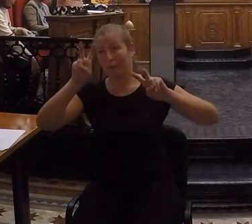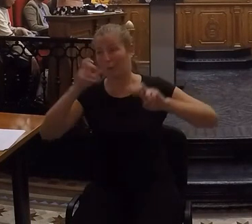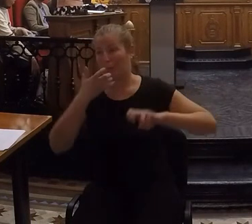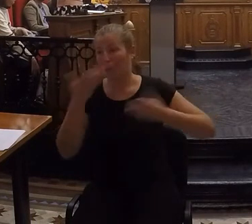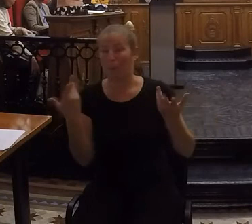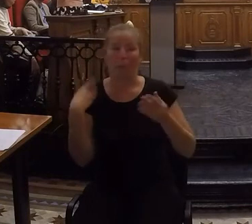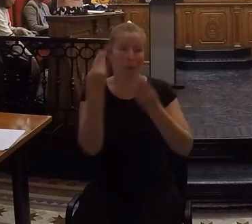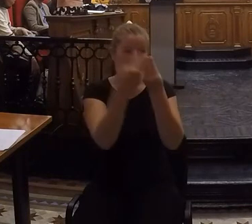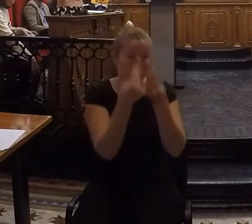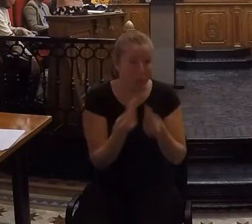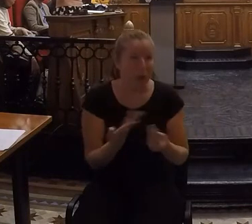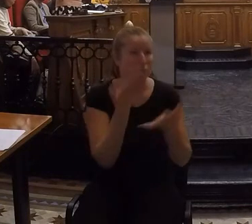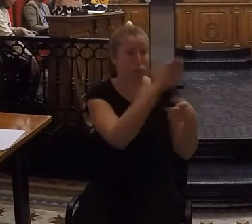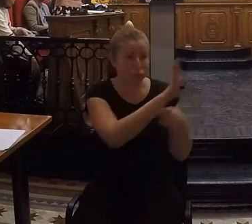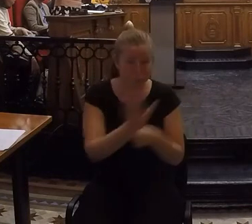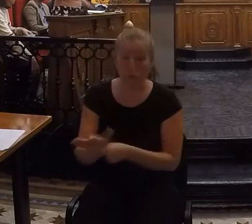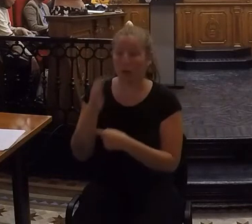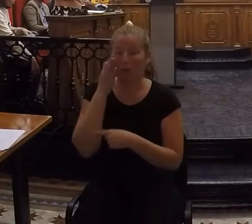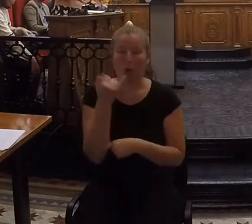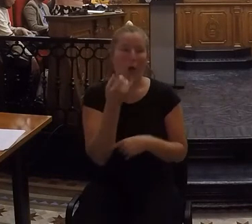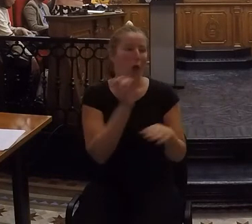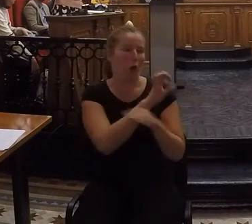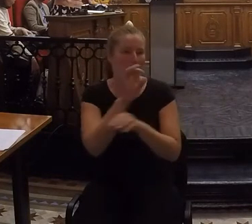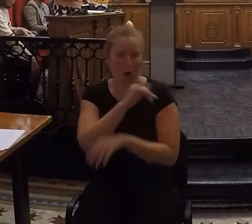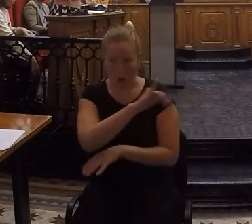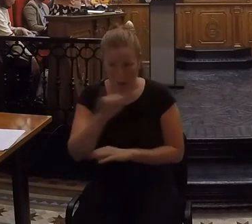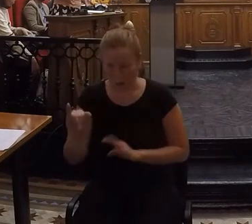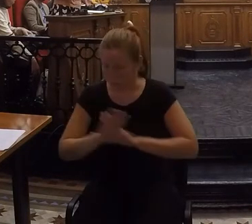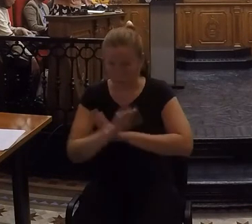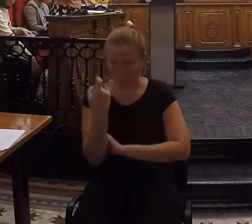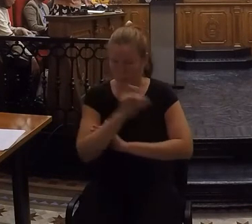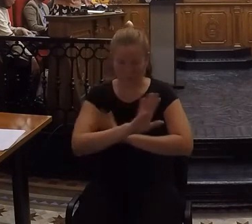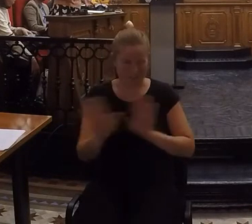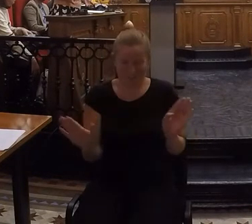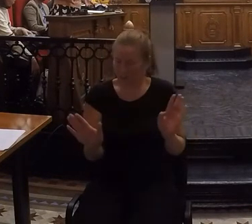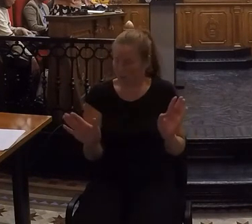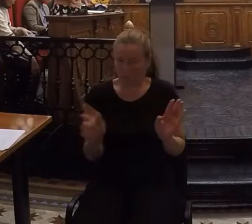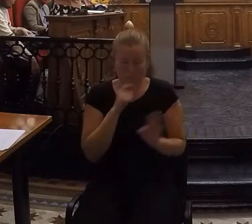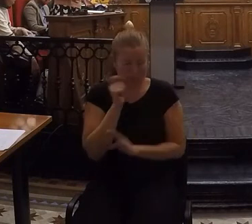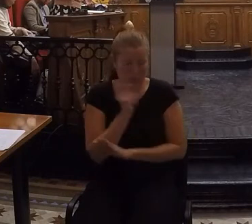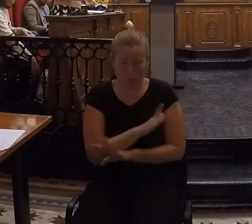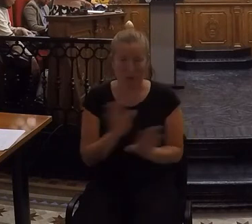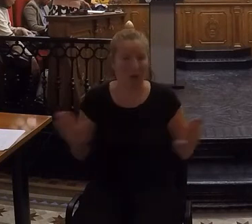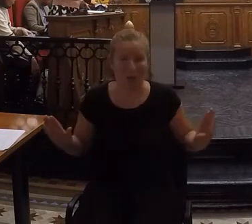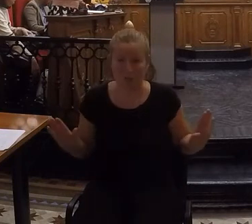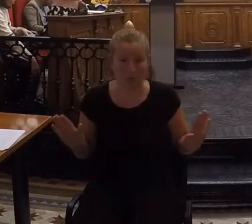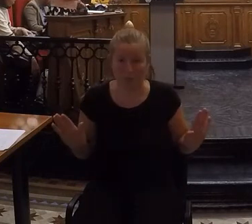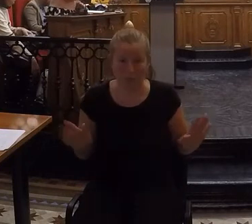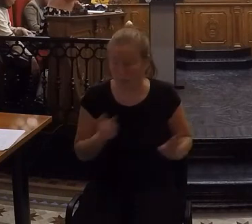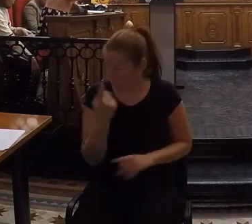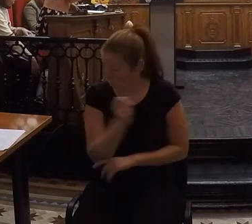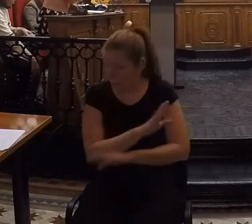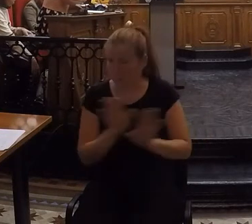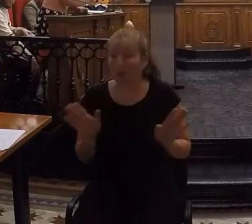correos electrónicos internos de gente representante del Ministerio. No vale la pena, ¿verdad, señor Granero? No vale la